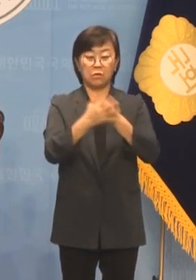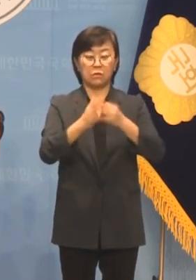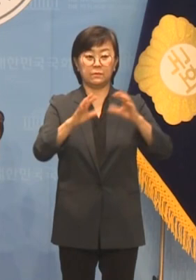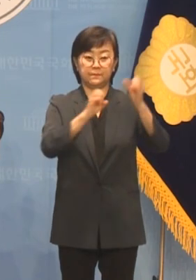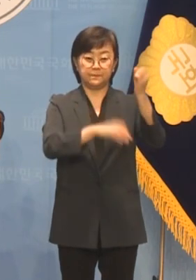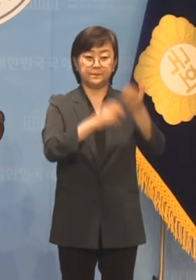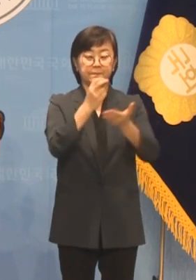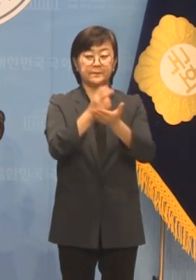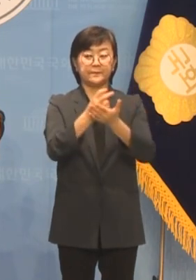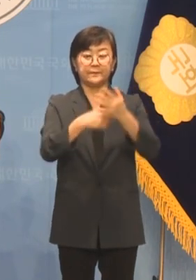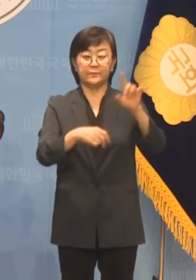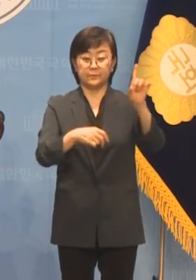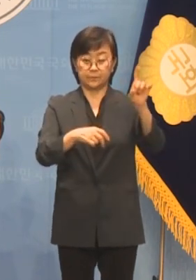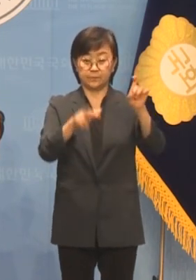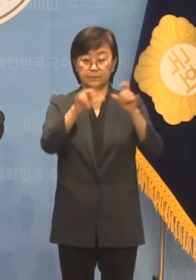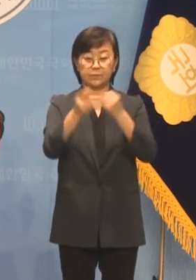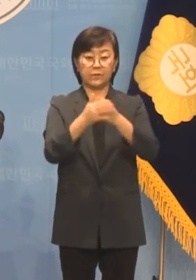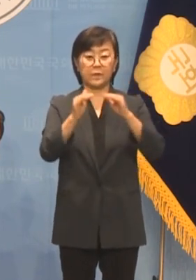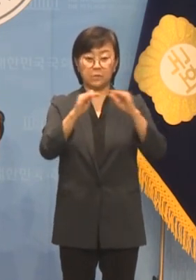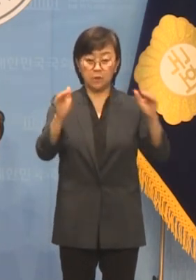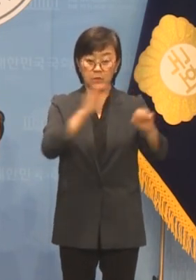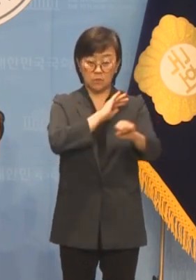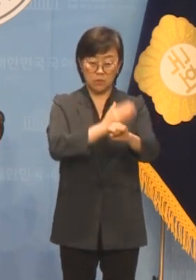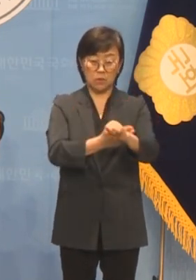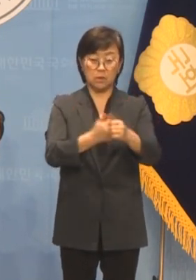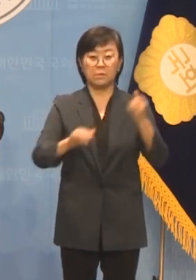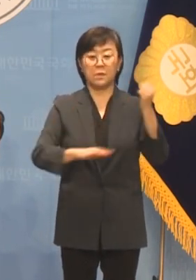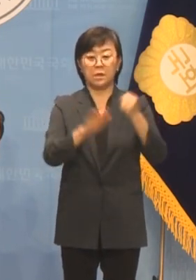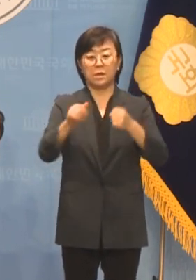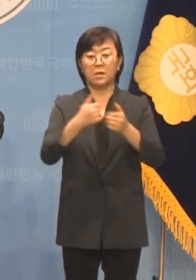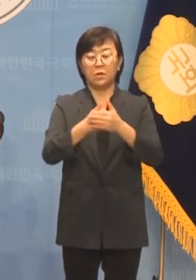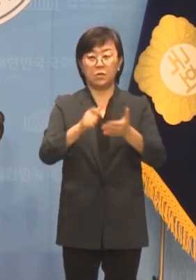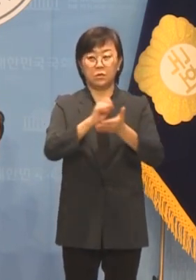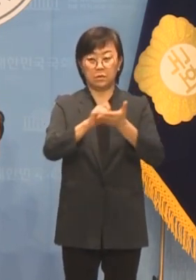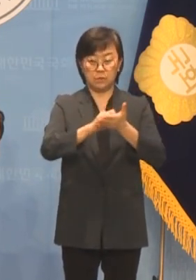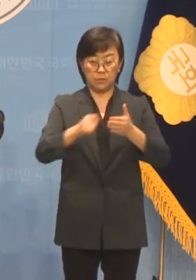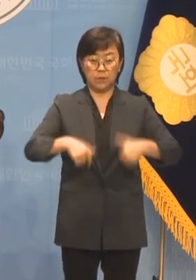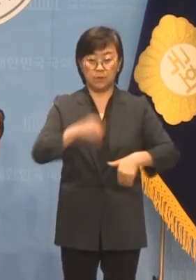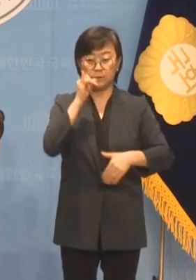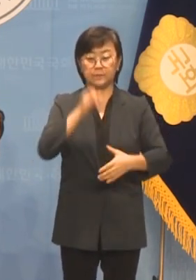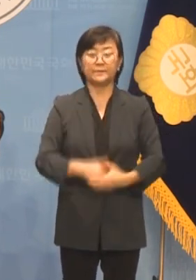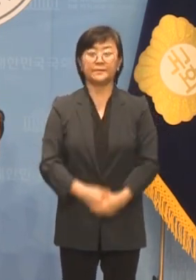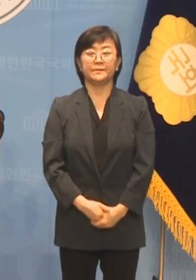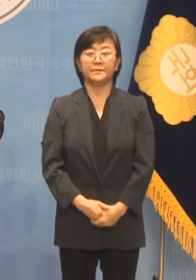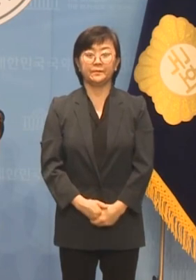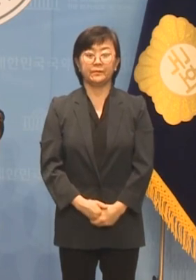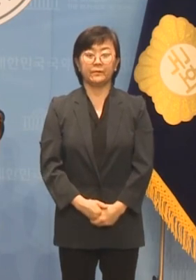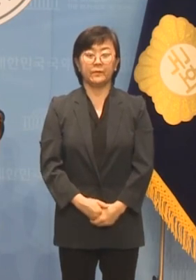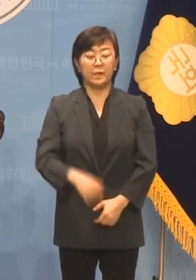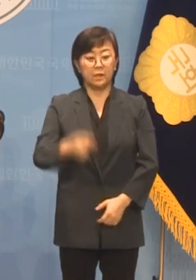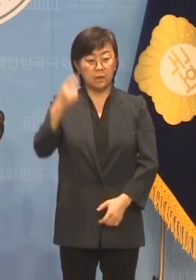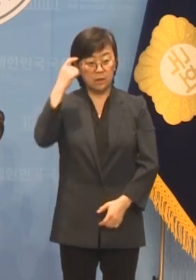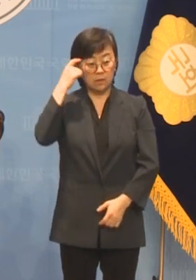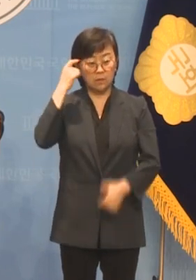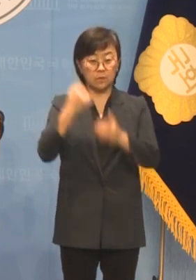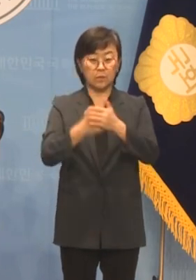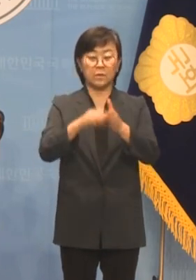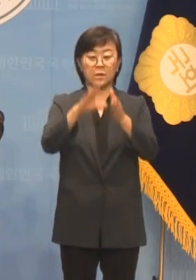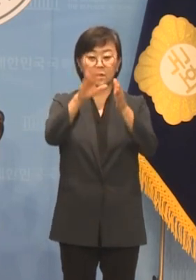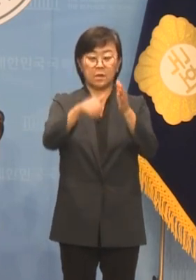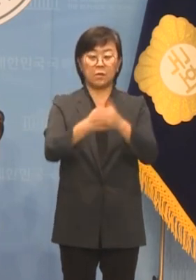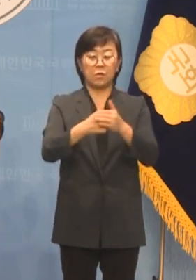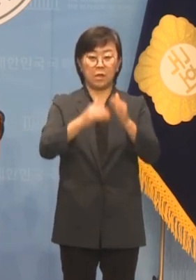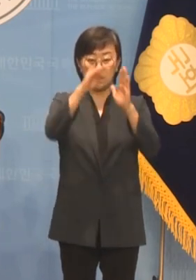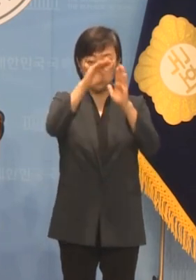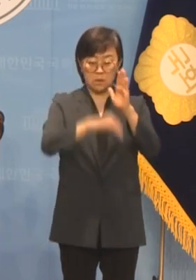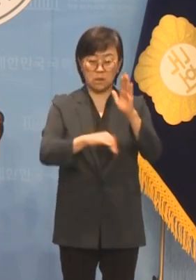헌법 제11조 평등권을 바탕으로 써내려 가야 합니다. 어떠한 이념도 세대와